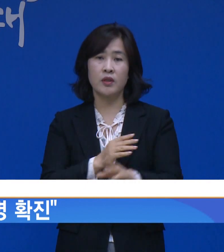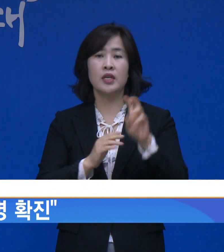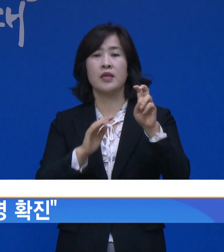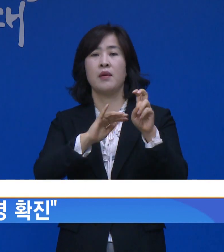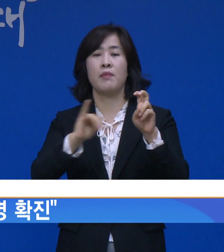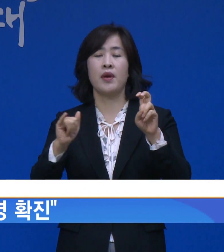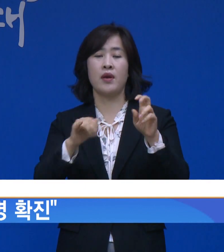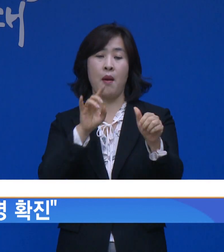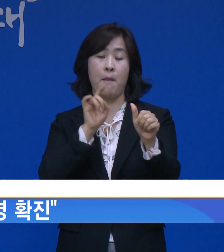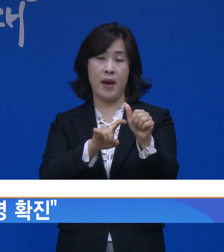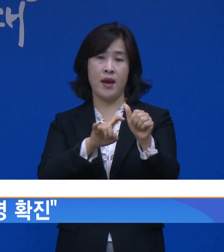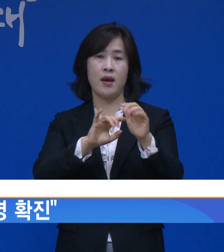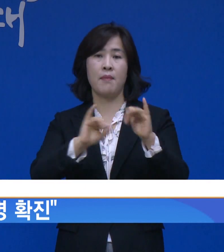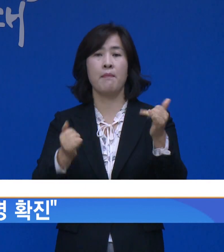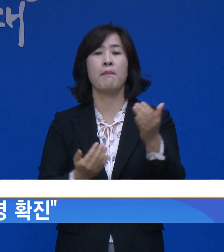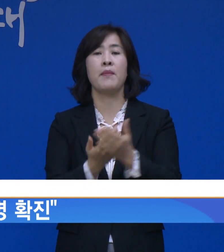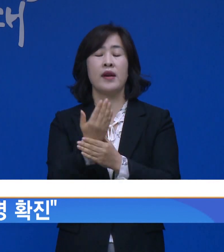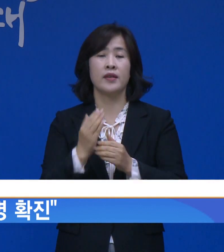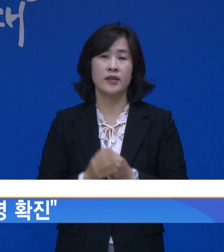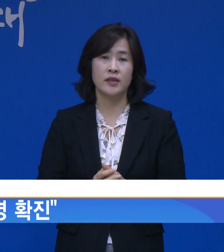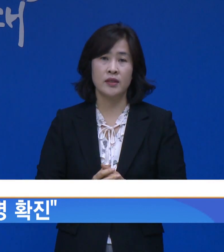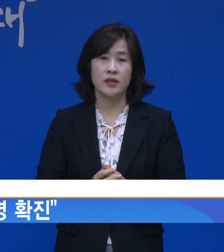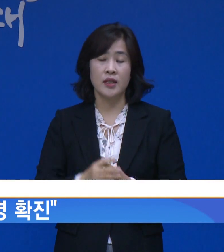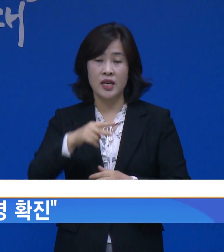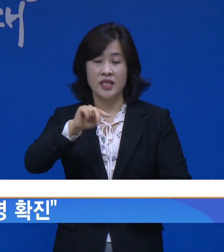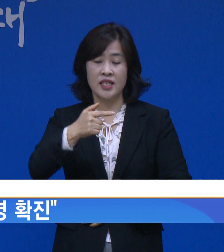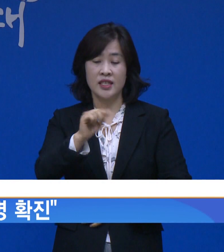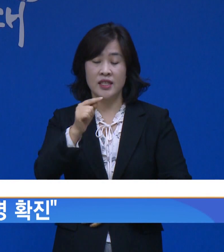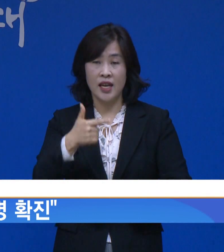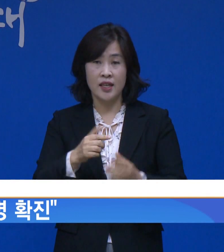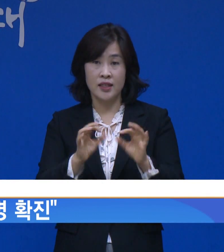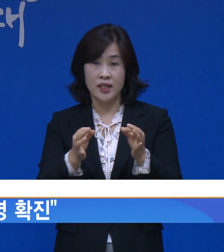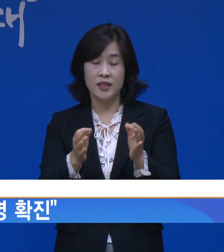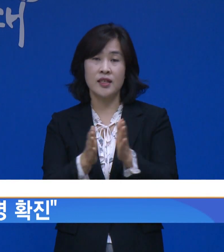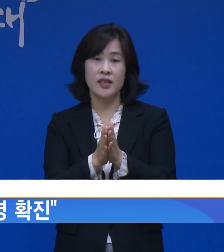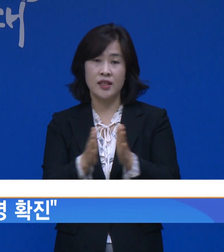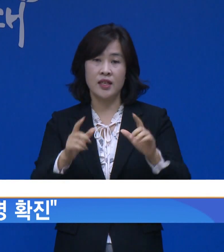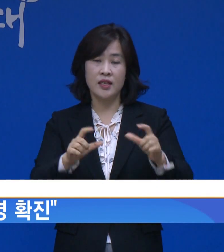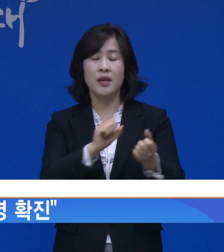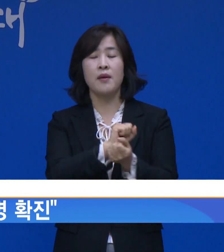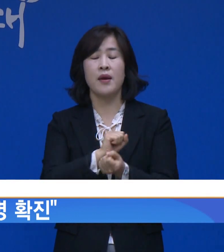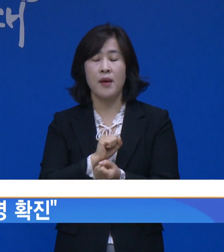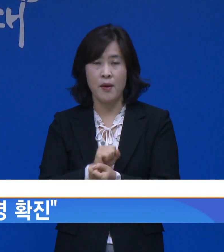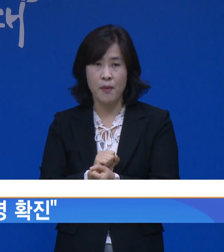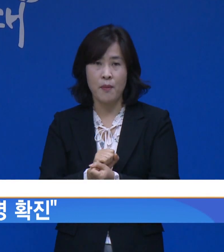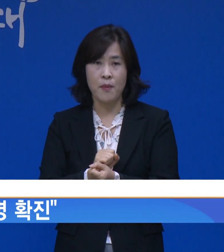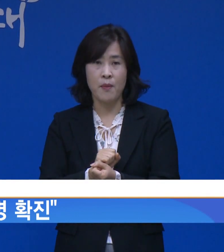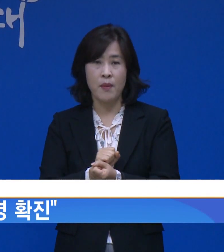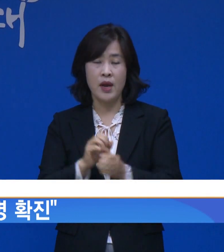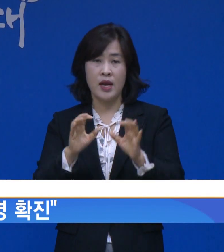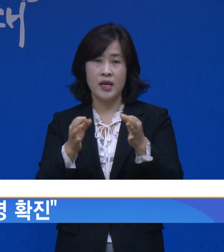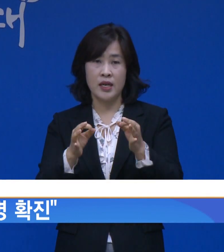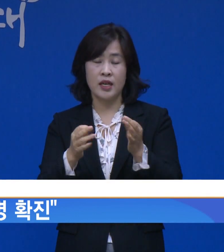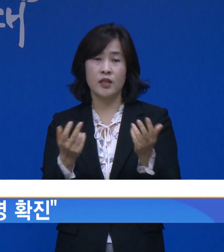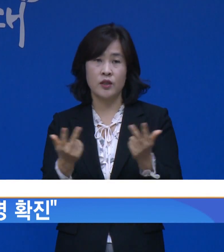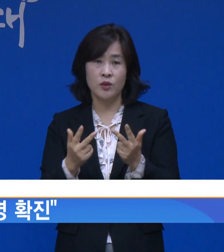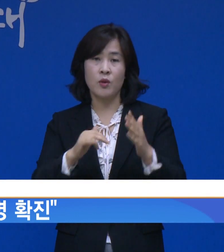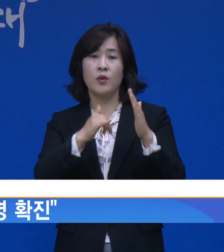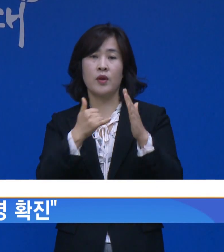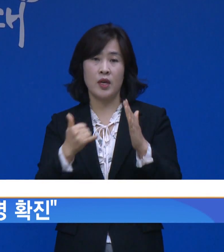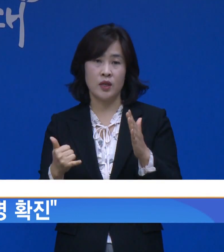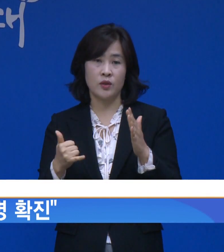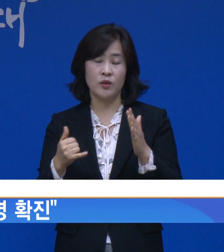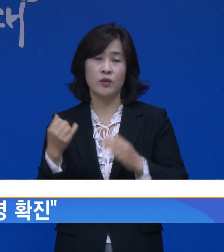20명이 확진되었습니다. 신한은행 지점에서 시작된 지역 감염이 은행 직원과